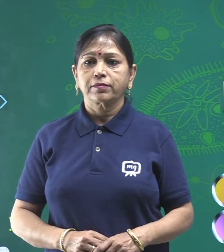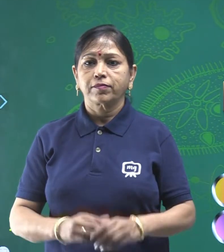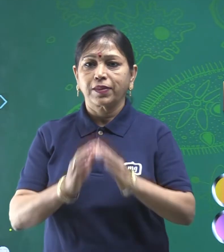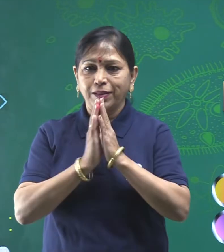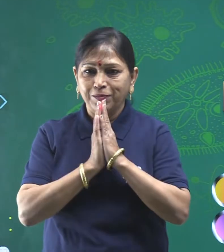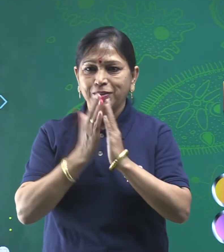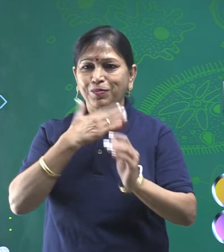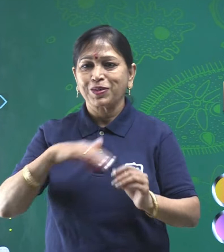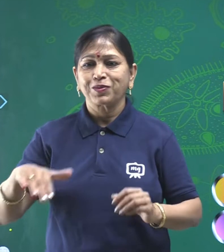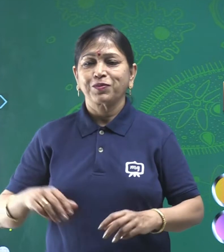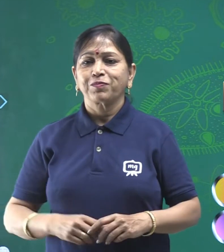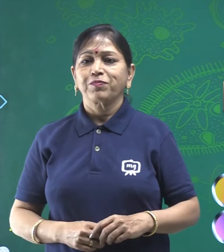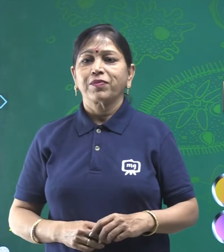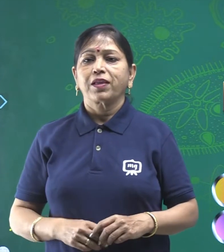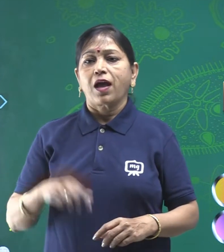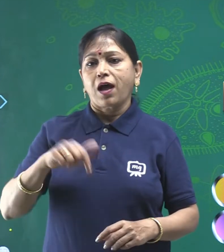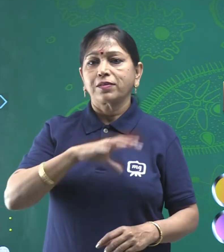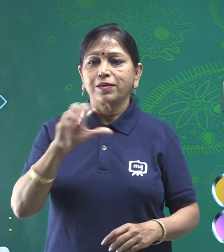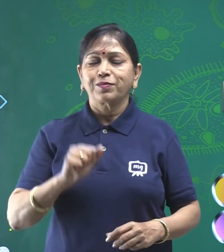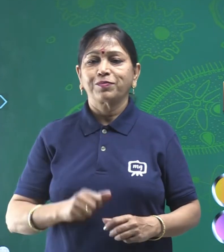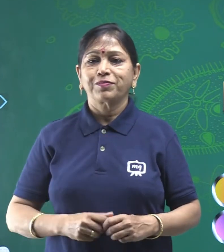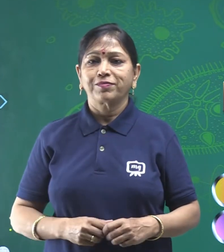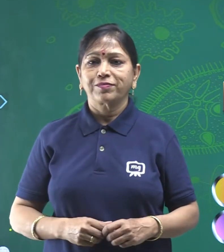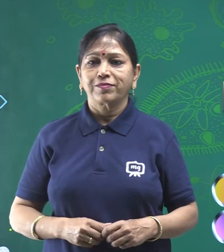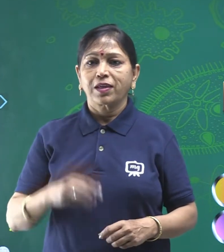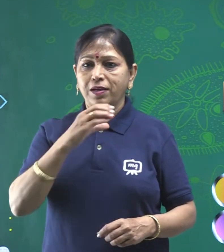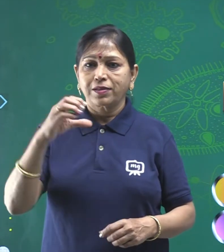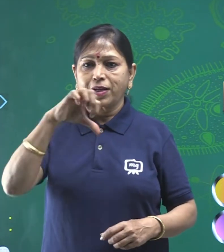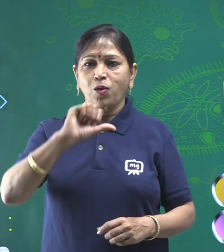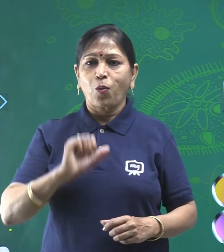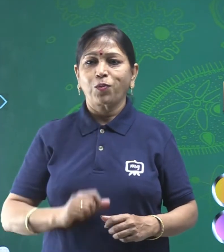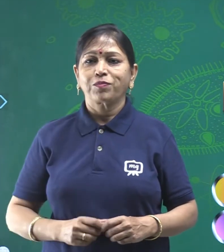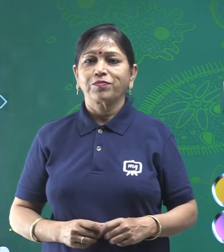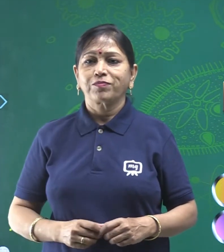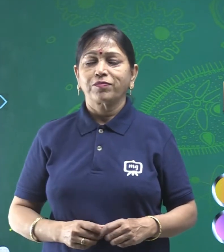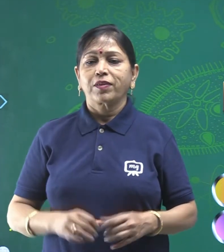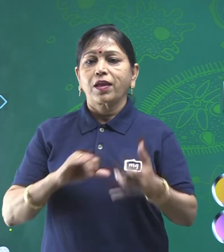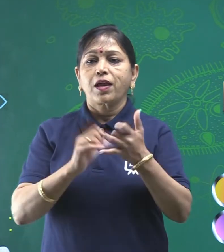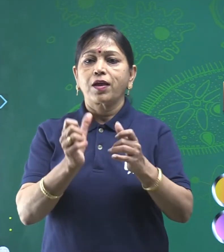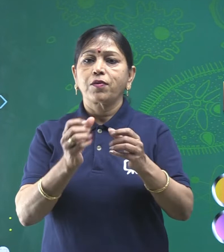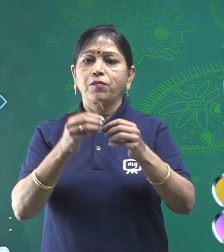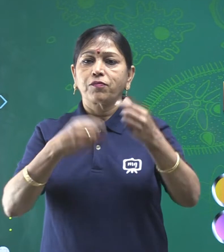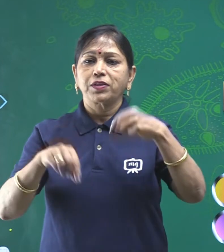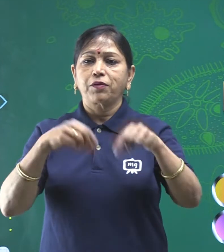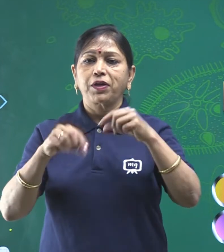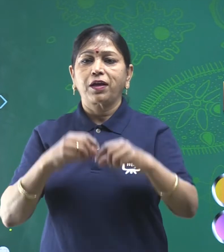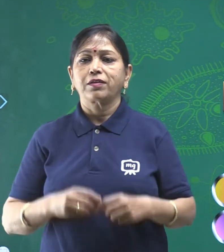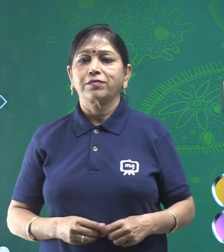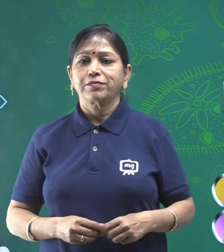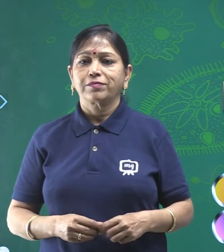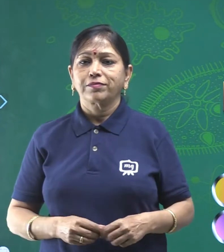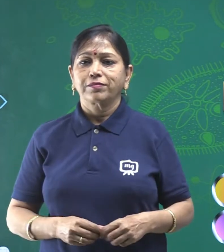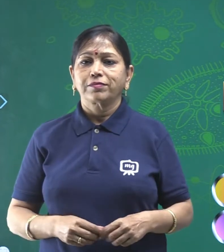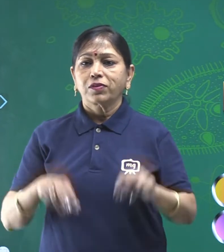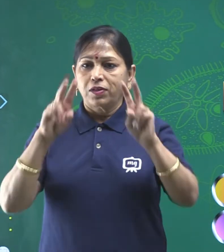कि नमस्ते बच्चों आज पधान ऑल विज्ञान एक